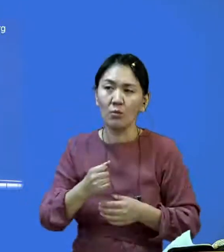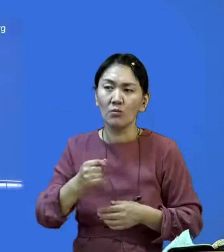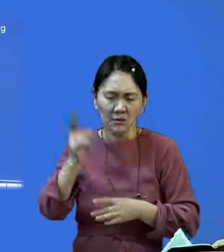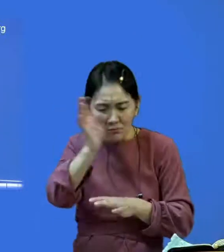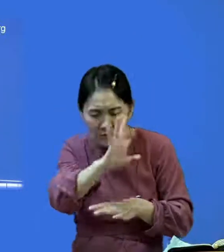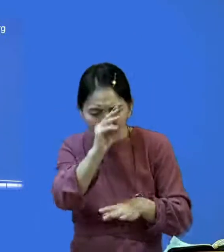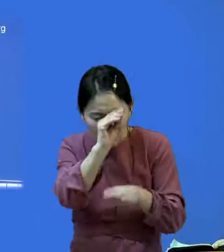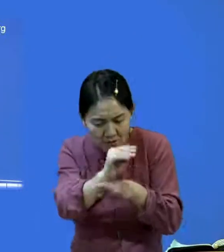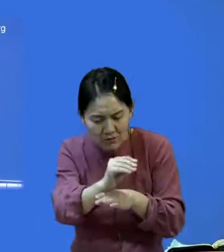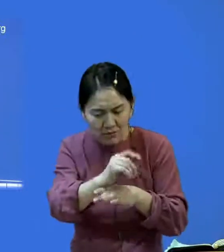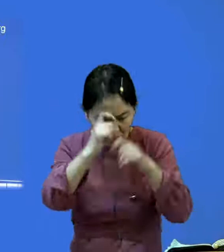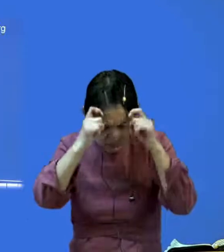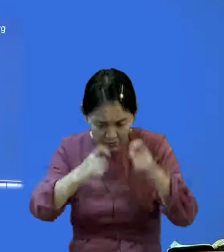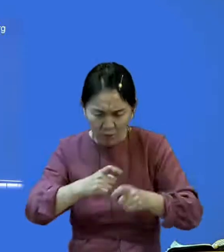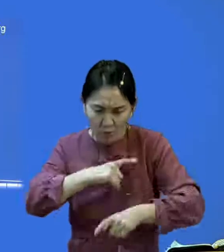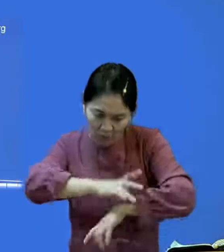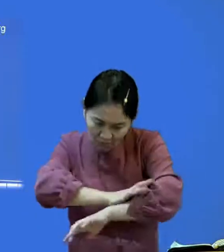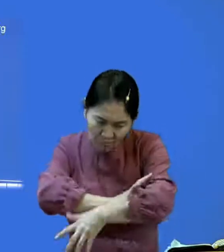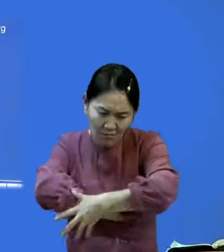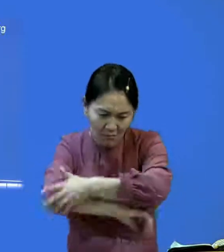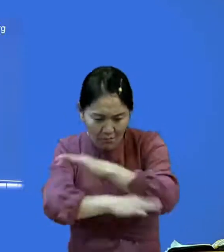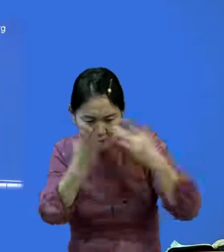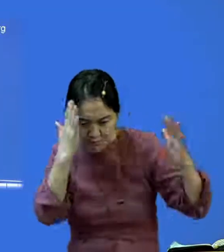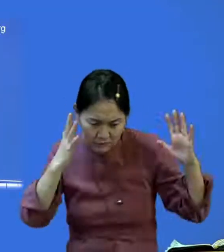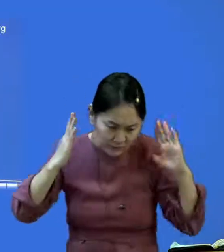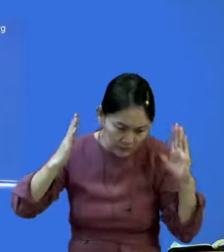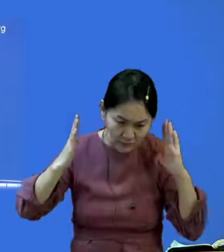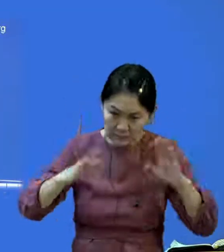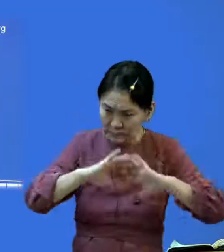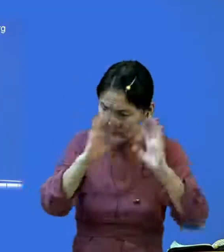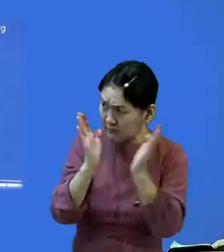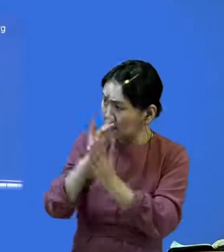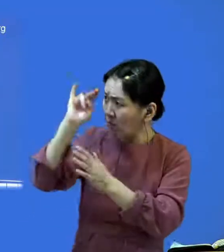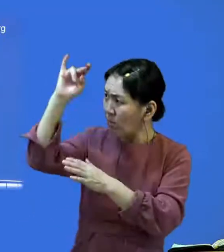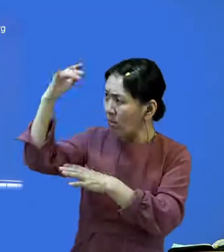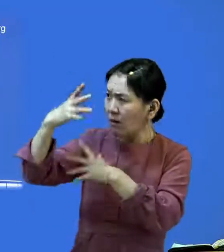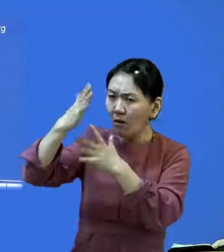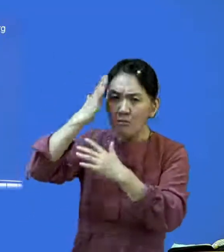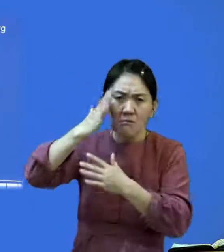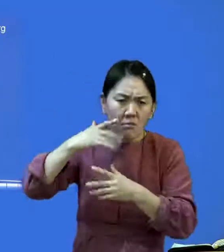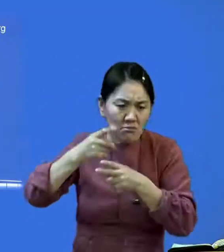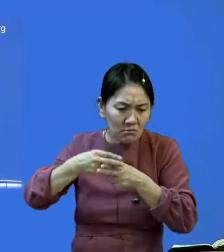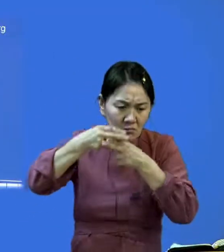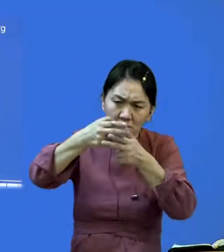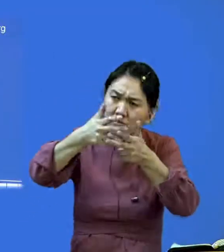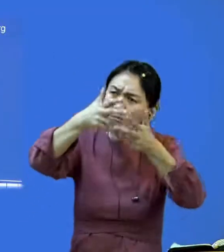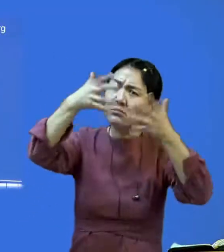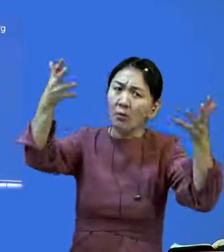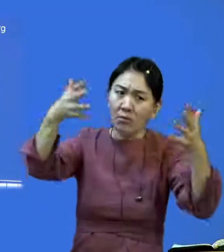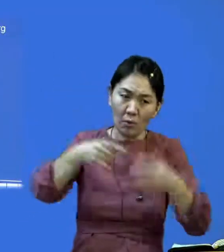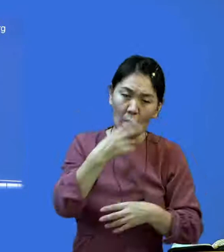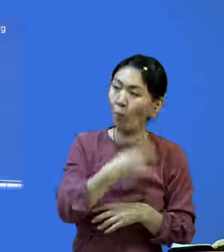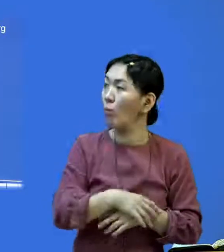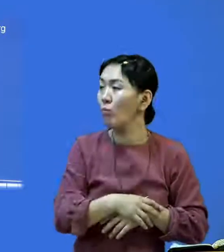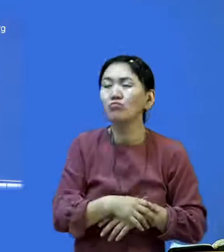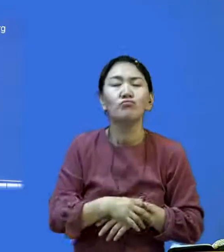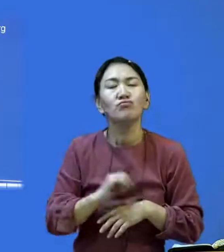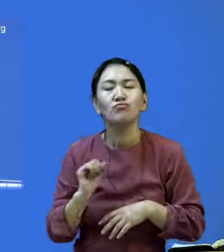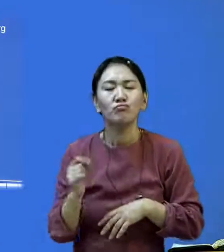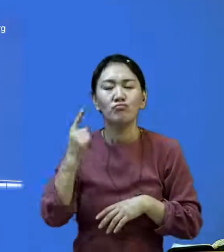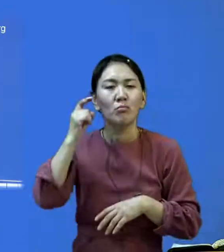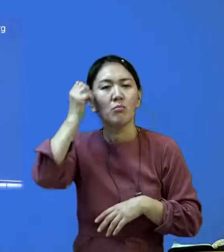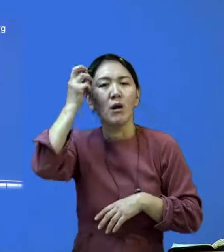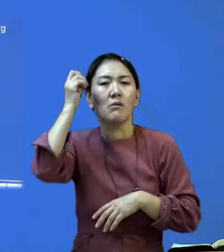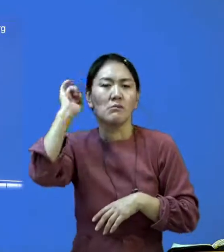зааж, сургаж, хөдөлмөрлөж байгаа энэ эцэг ихийн нэгүслийг заримдаа үй үй мартаж,